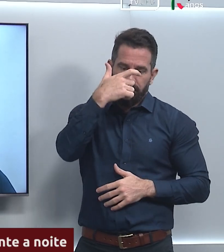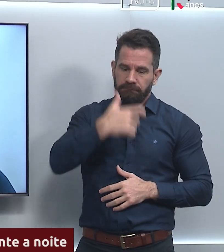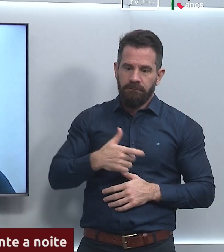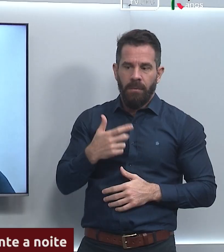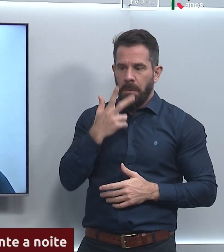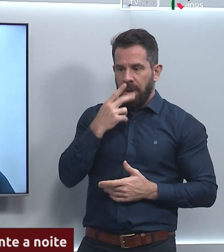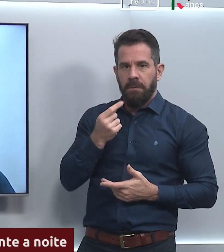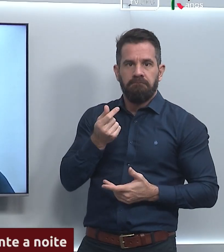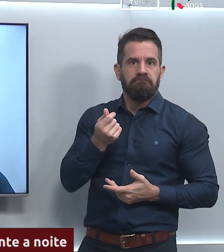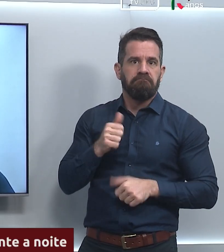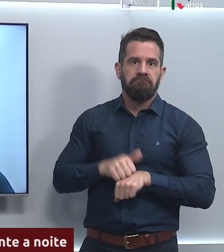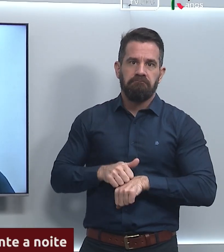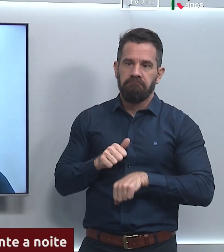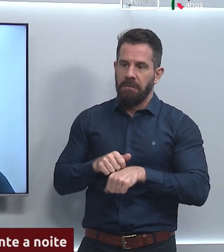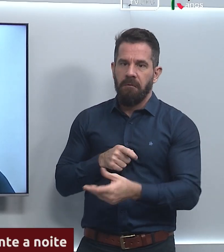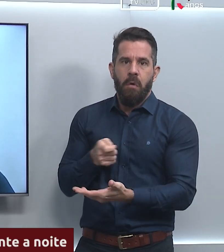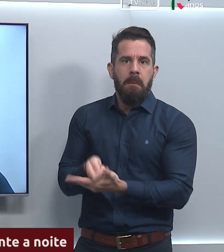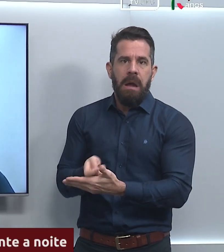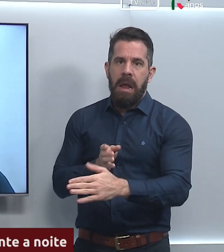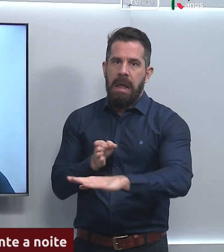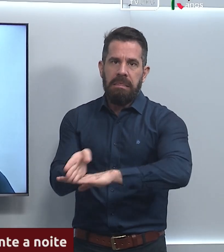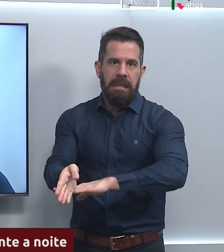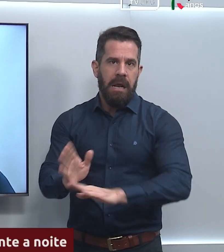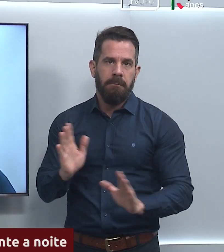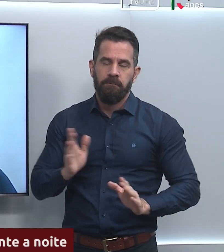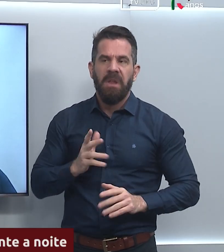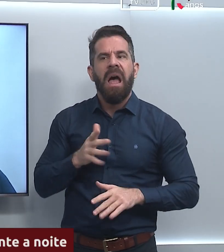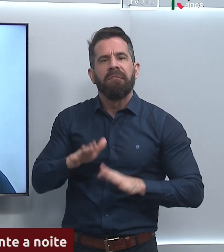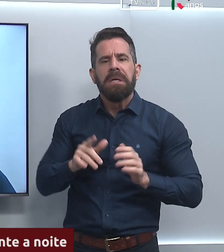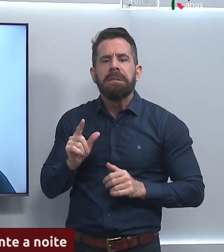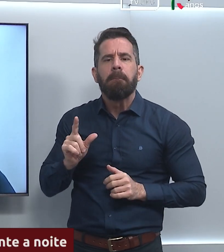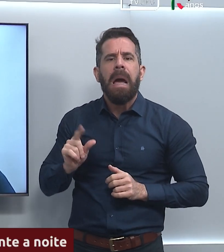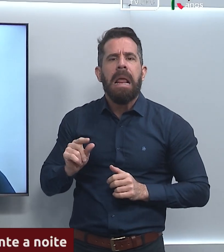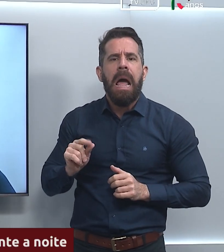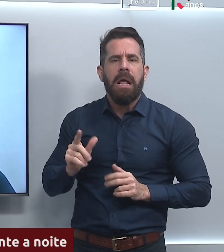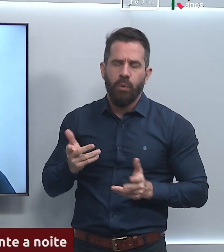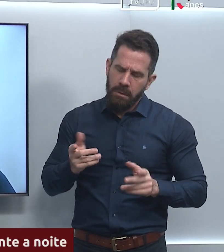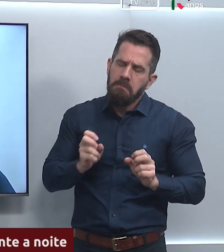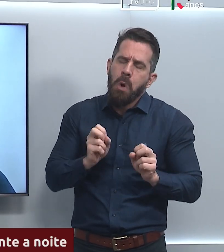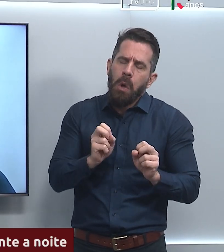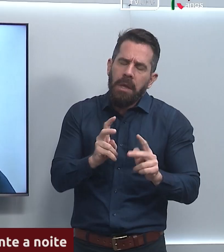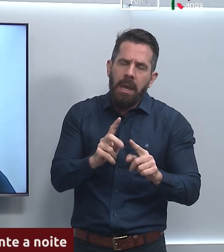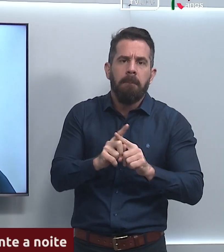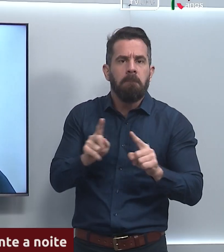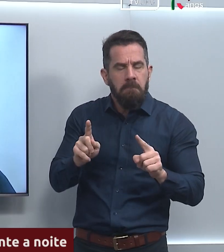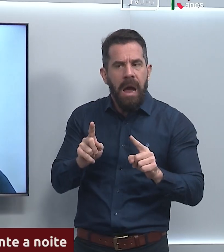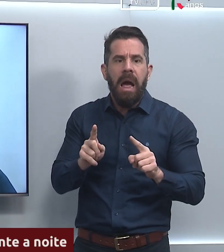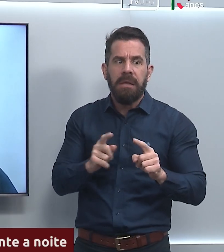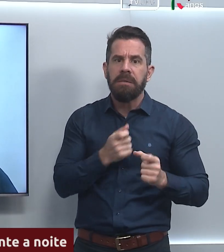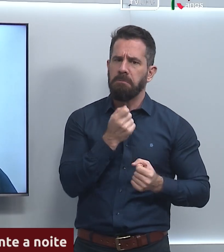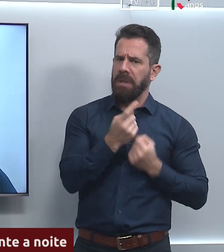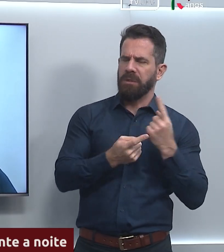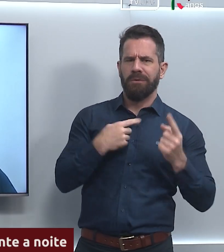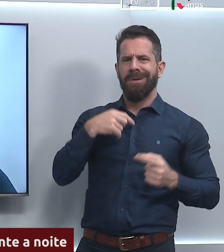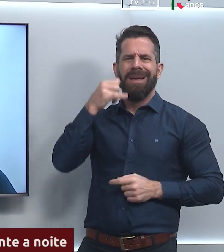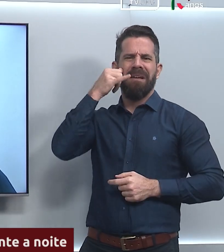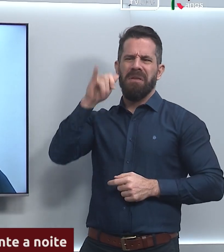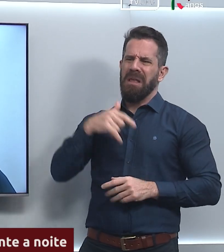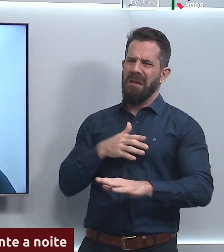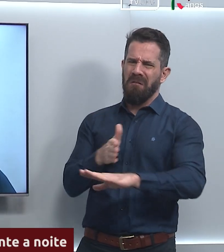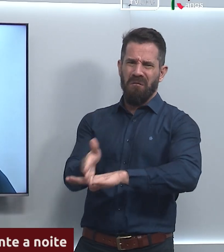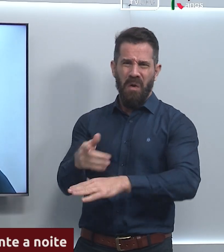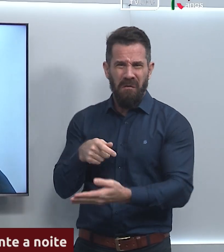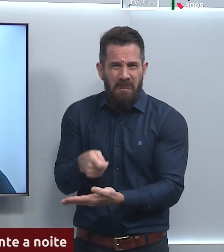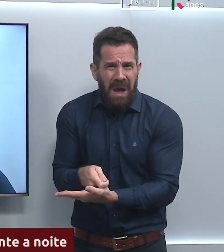entrar, ou não tenham condições de pagar para entrar. Ainda que seja baratinho, vai ter uma limitação. Então, o que a gente